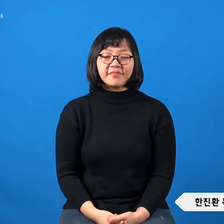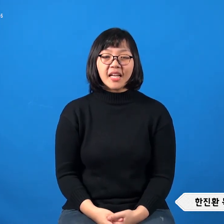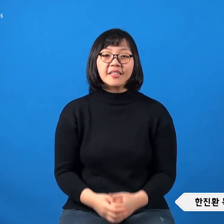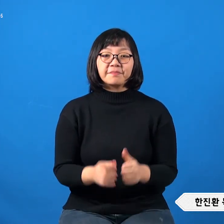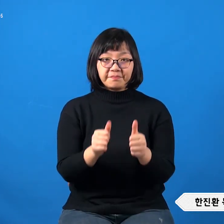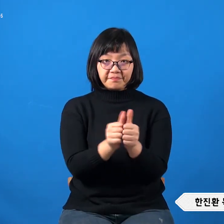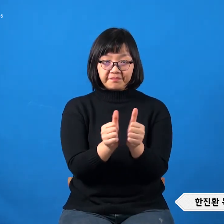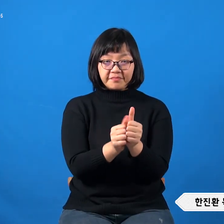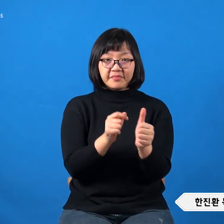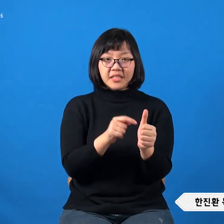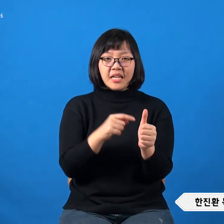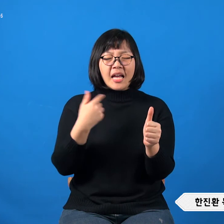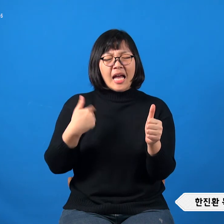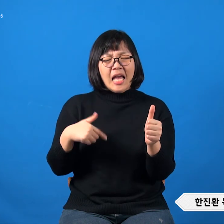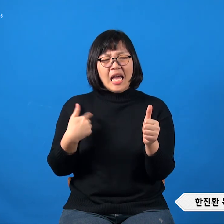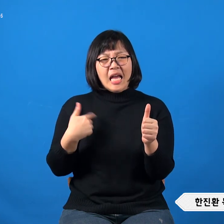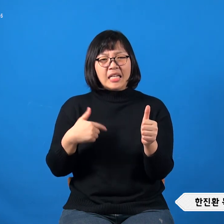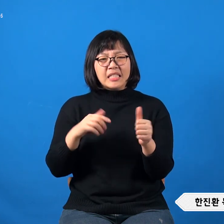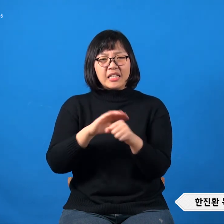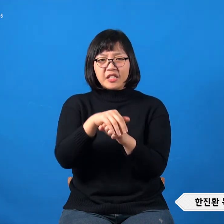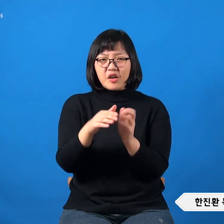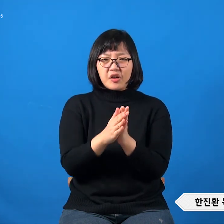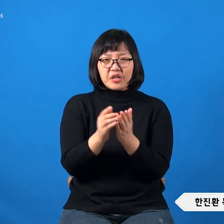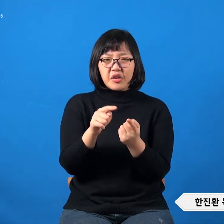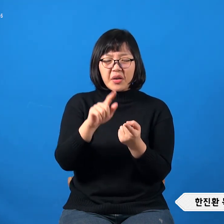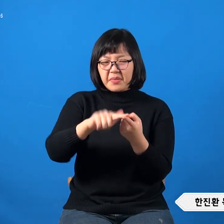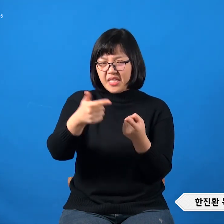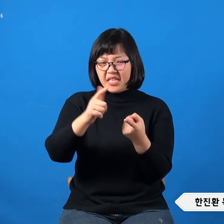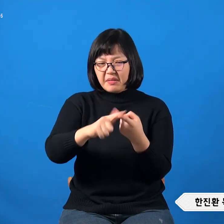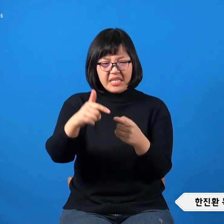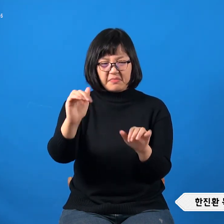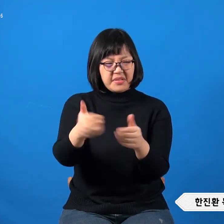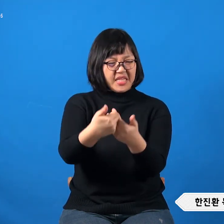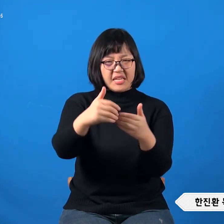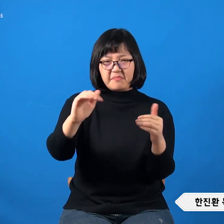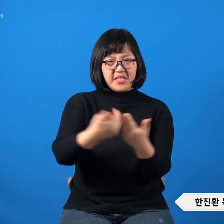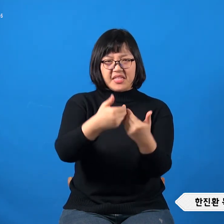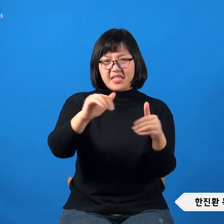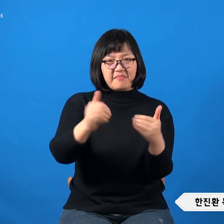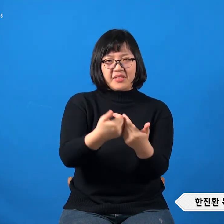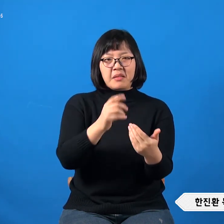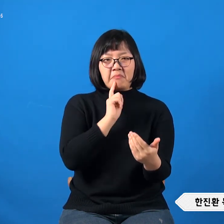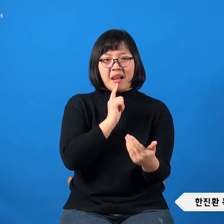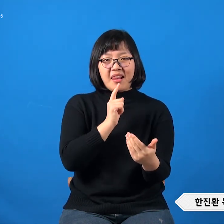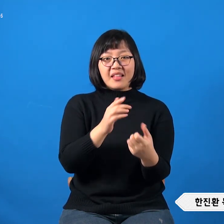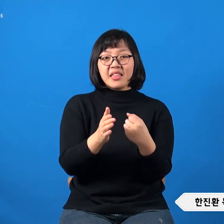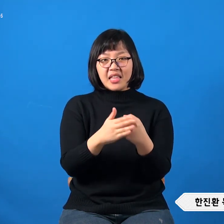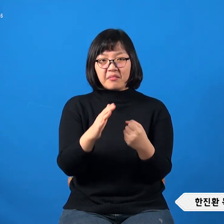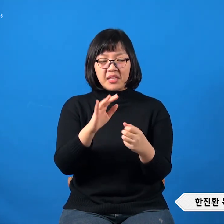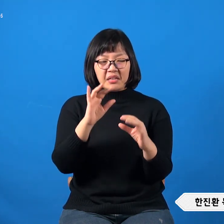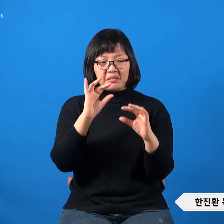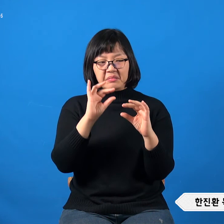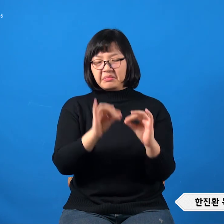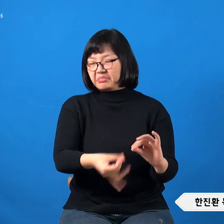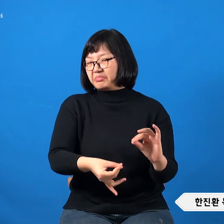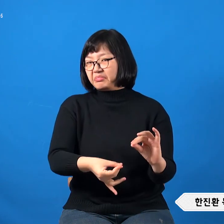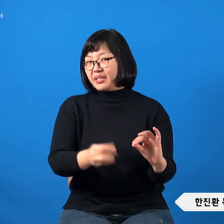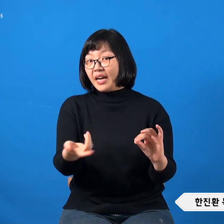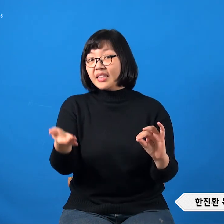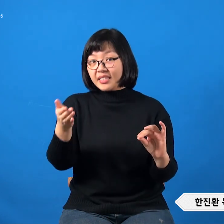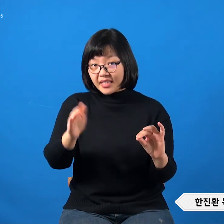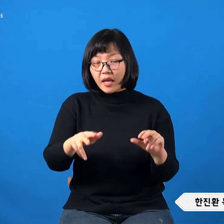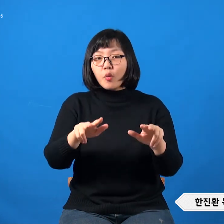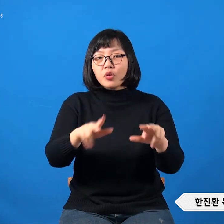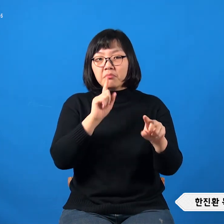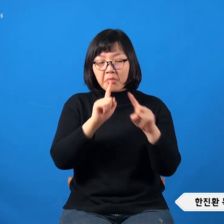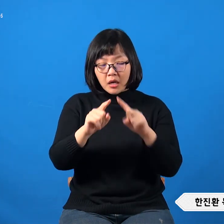그분은 늘 성경에 대해서 빼딱한 소리를 하고 해서 김용옥 씨 별로 좋아하지 않는데, 지금 이 말은 정확한 것입니다.